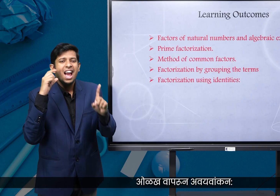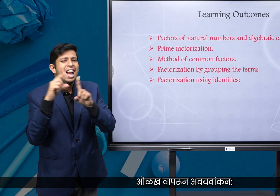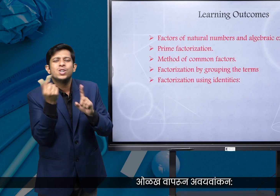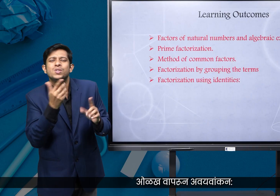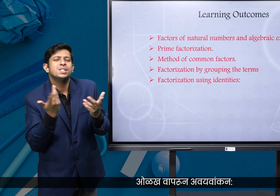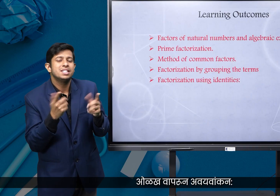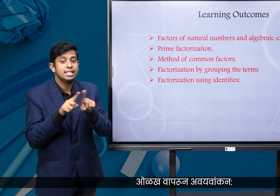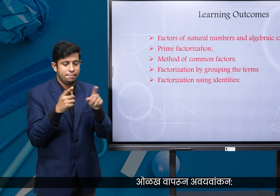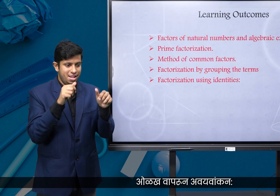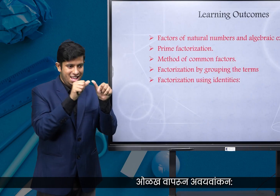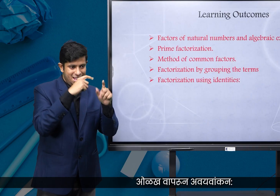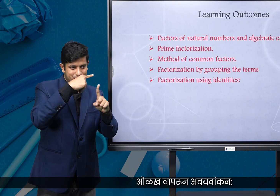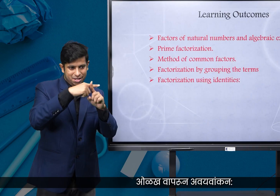ओळख वापरून अवयवांकन.